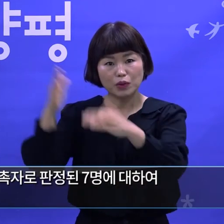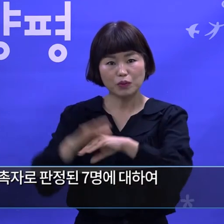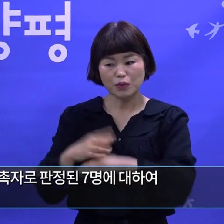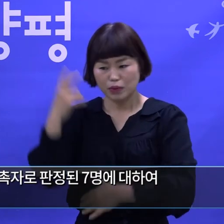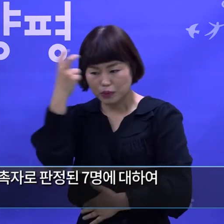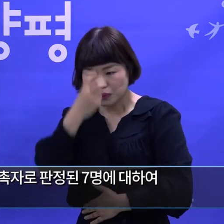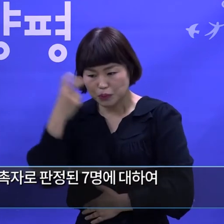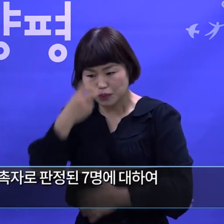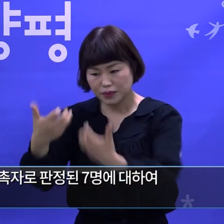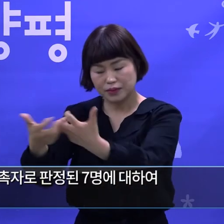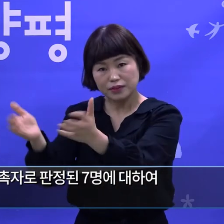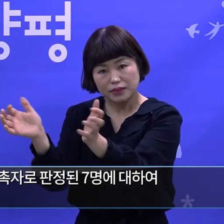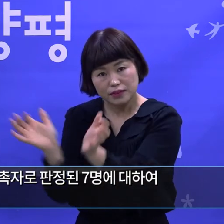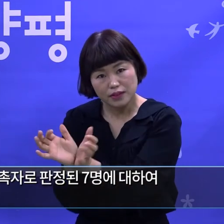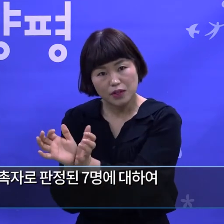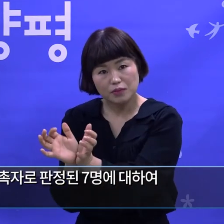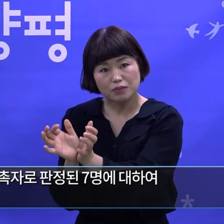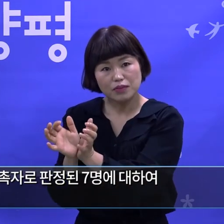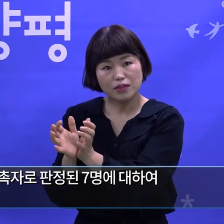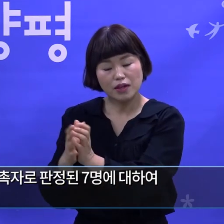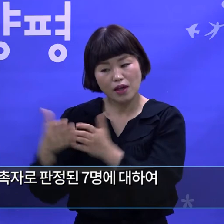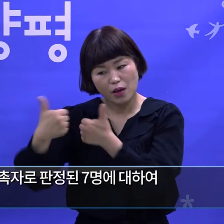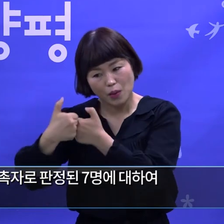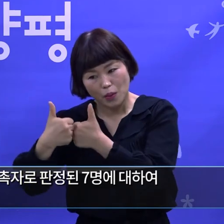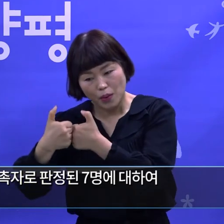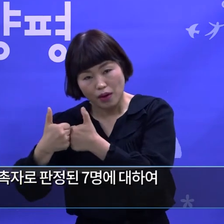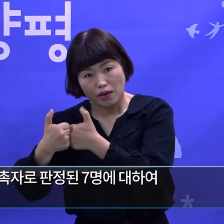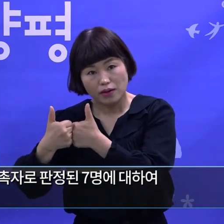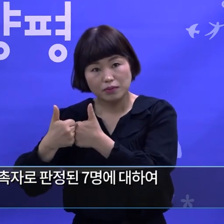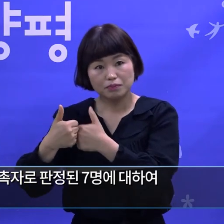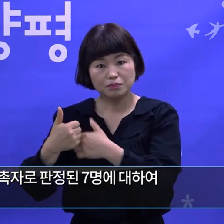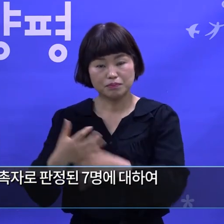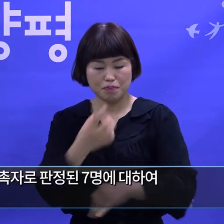협의로 밀접 접촉자로 판정된